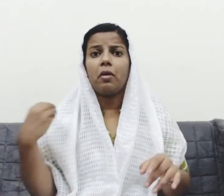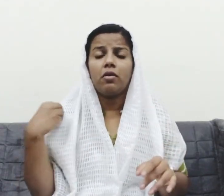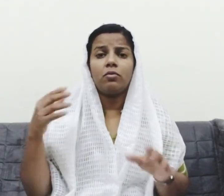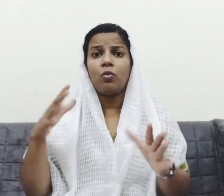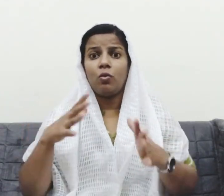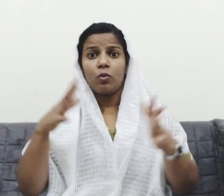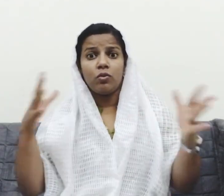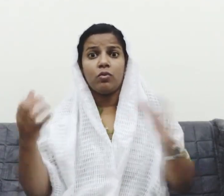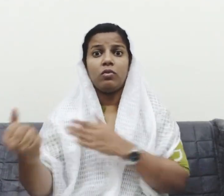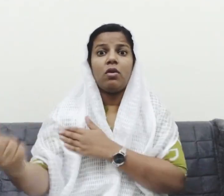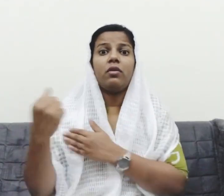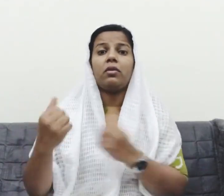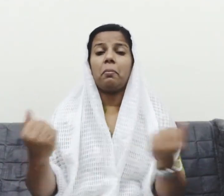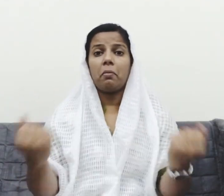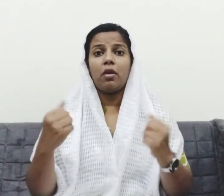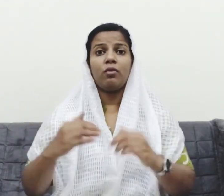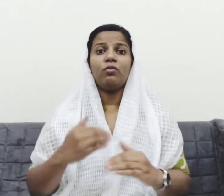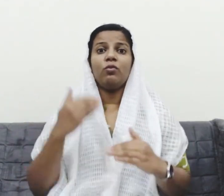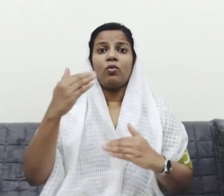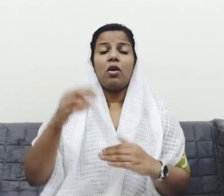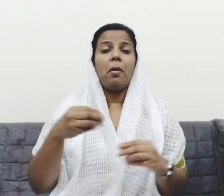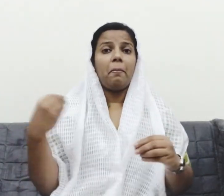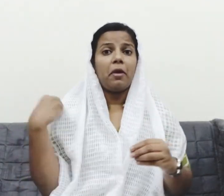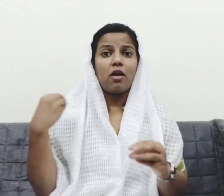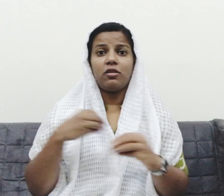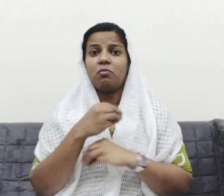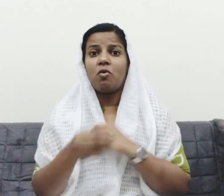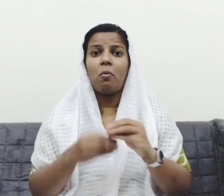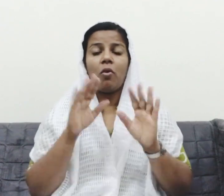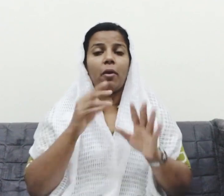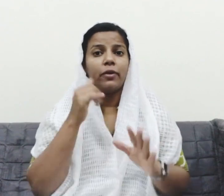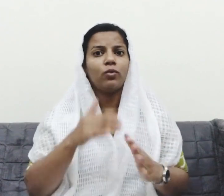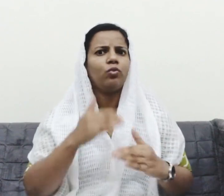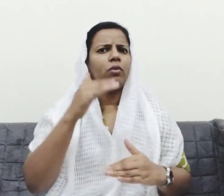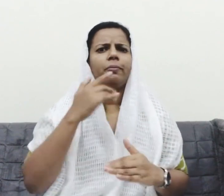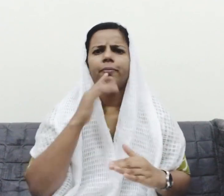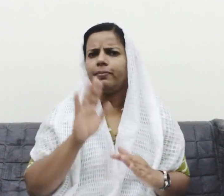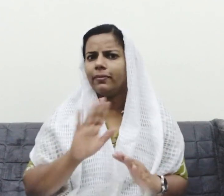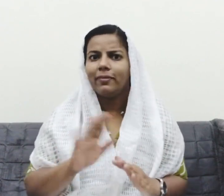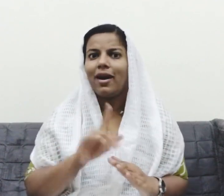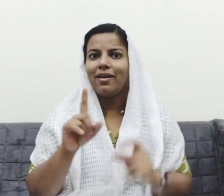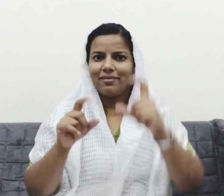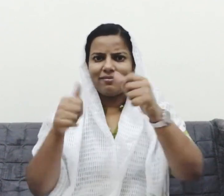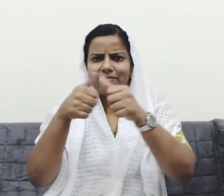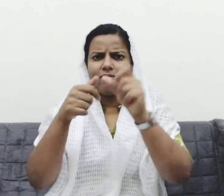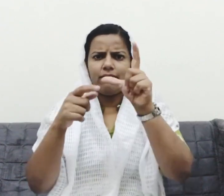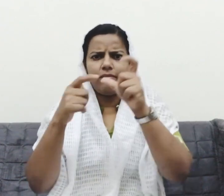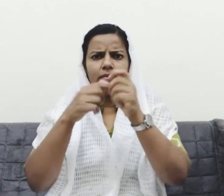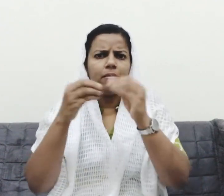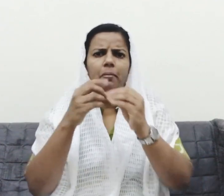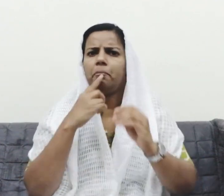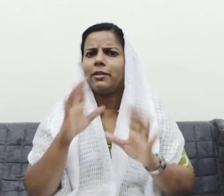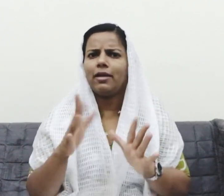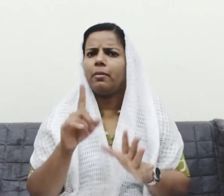ഇങ്ങനുണ്ട്, അവരെല്ലാം അവർ ശക്തന്മാരാണ്, അവർ പ്രശ്നക്കാരാണ് എന്നൊക്കെ പറയാതെ ജനത്തോട് പറഞ്ഞു മിണ്ടാതിരിക്കും, ഞാൻ പറയുന്നത് കേൾക്കാൻ